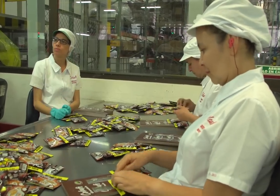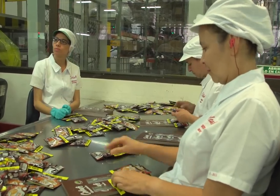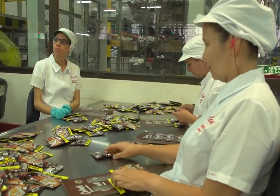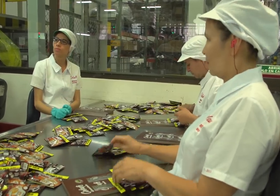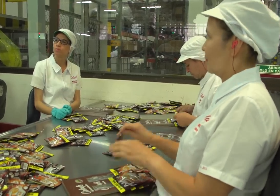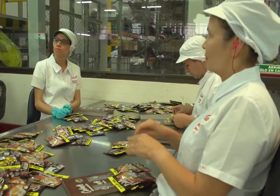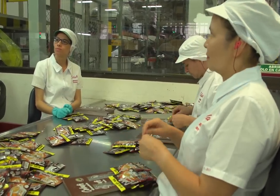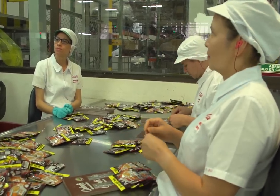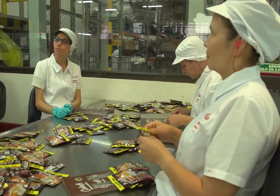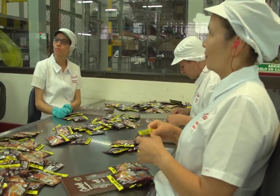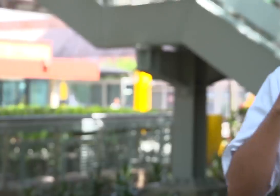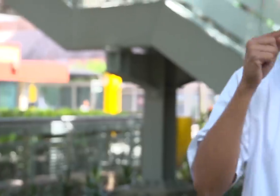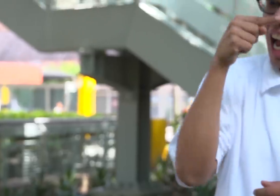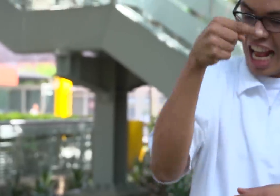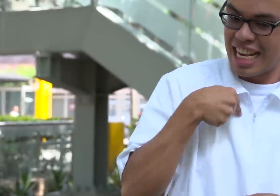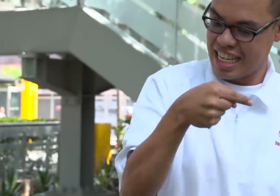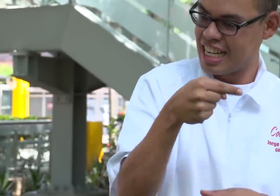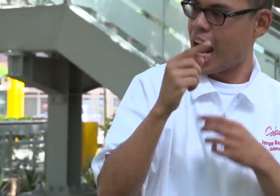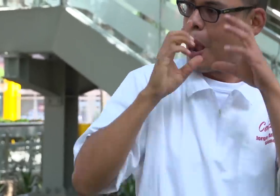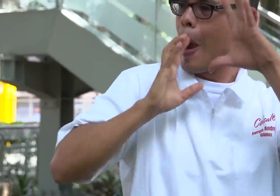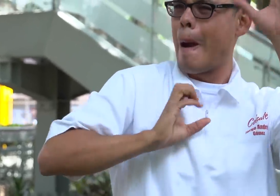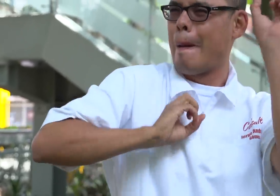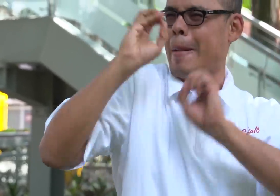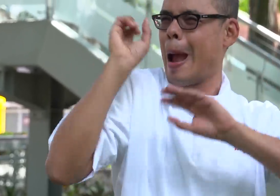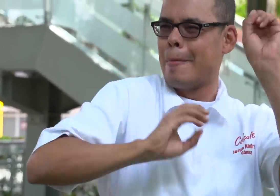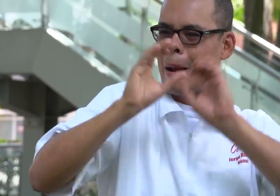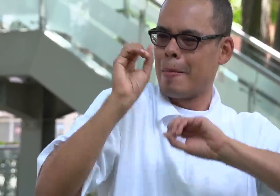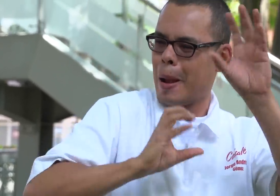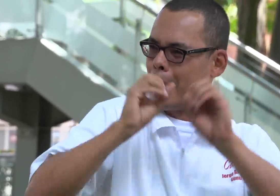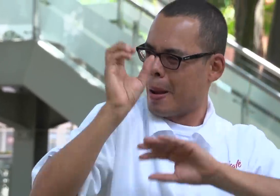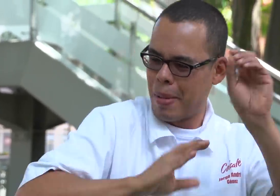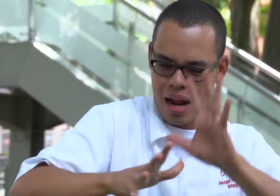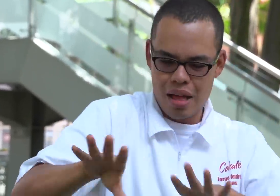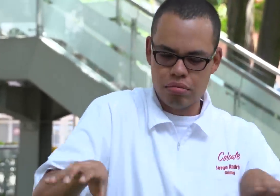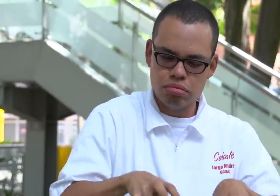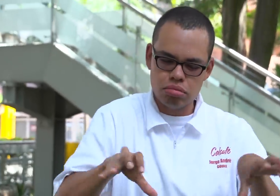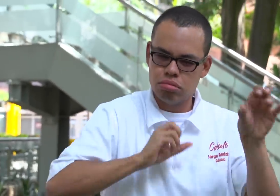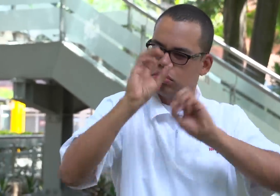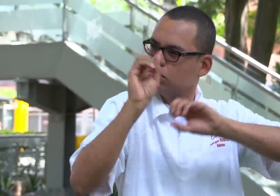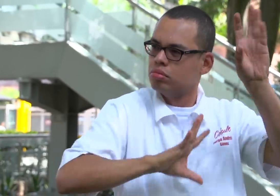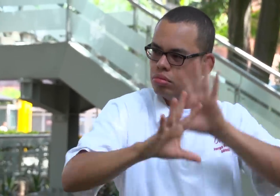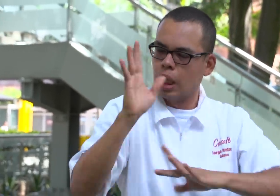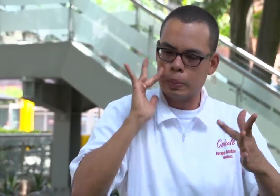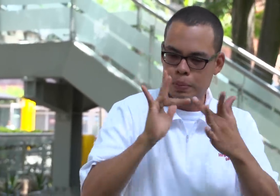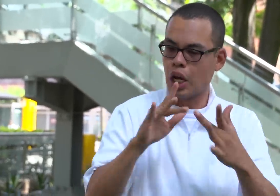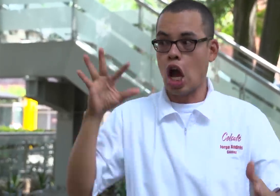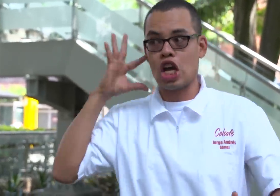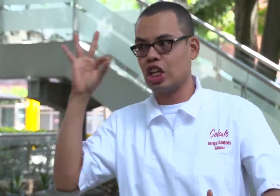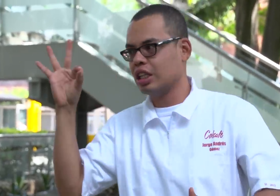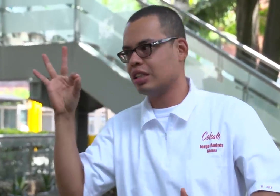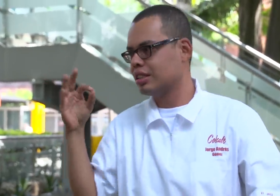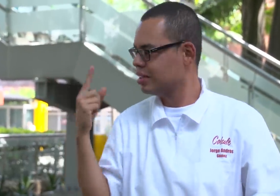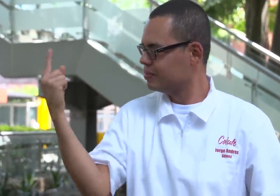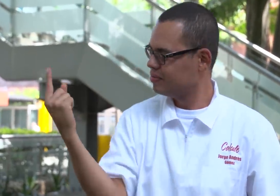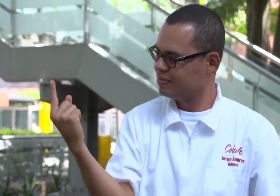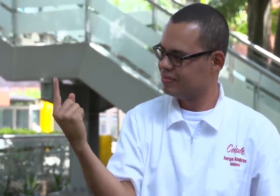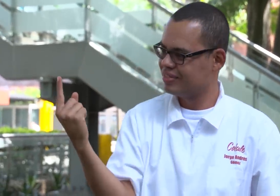apoyo. Por ejemplo, las personas sordas que estamos acá en la empresa, pues hablamos normalmente, tenemos buena comunicación con las